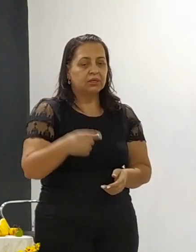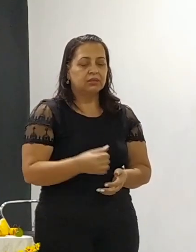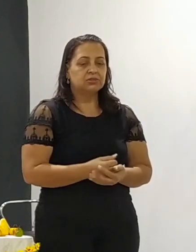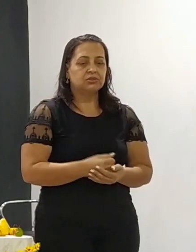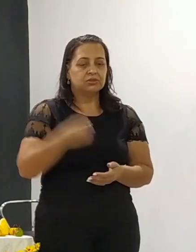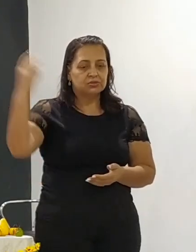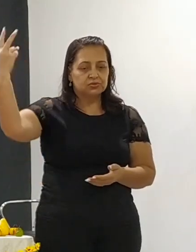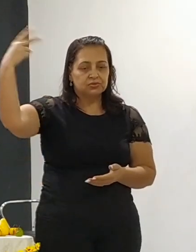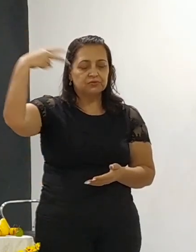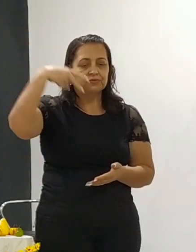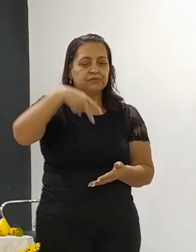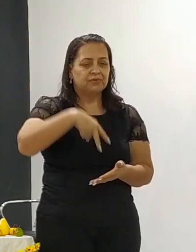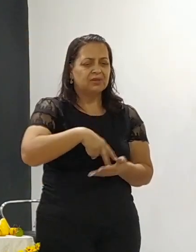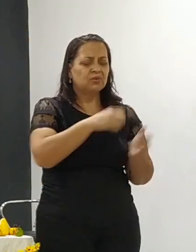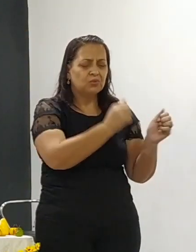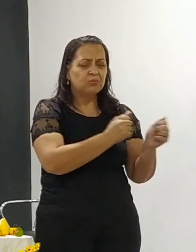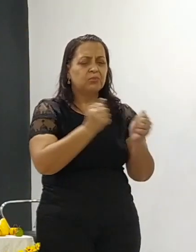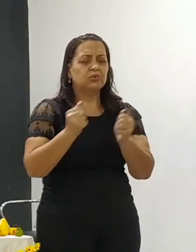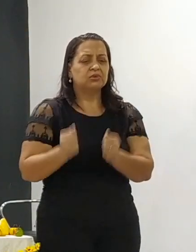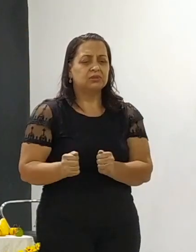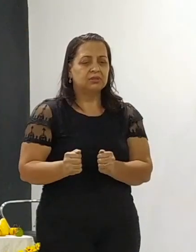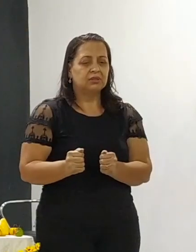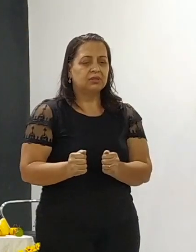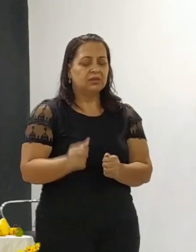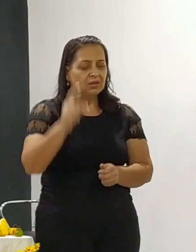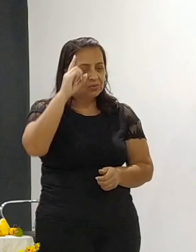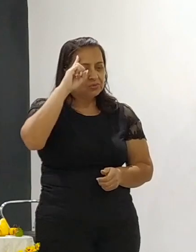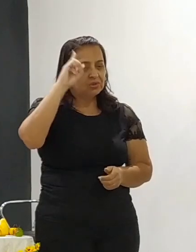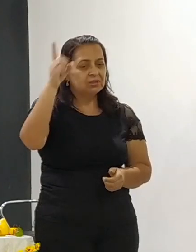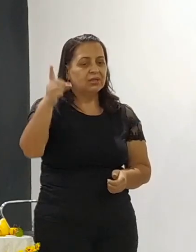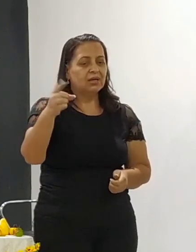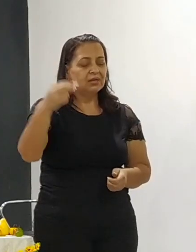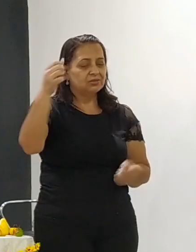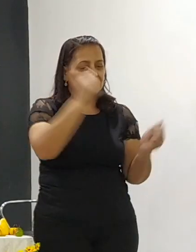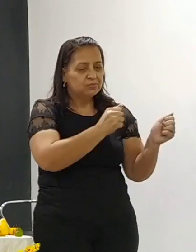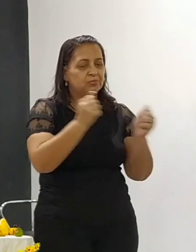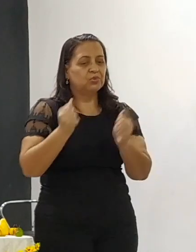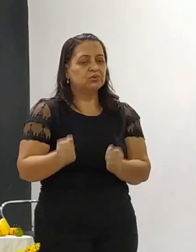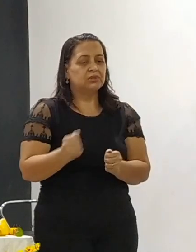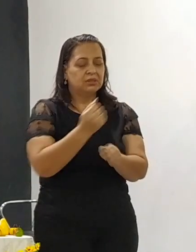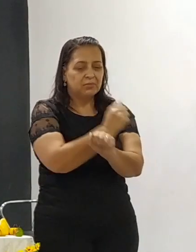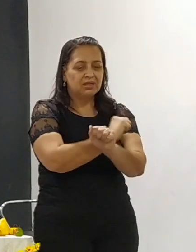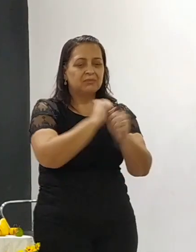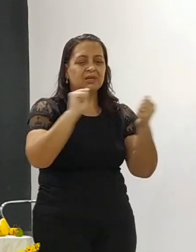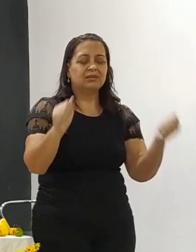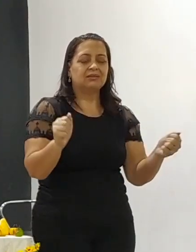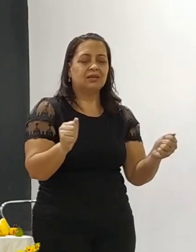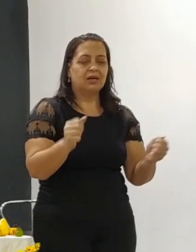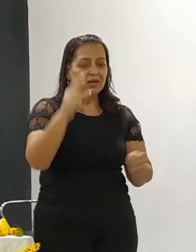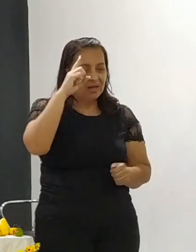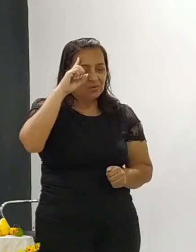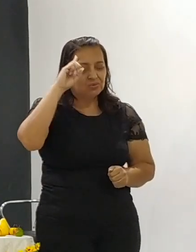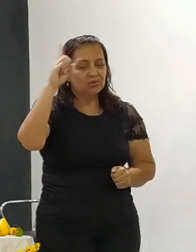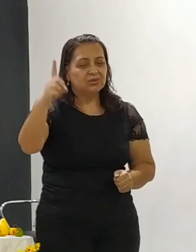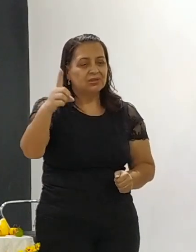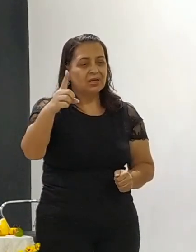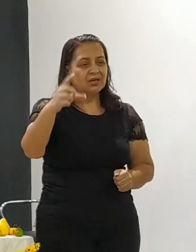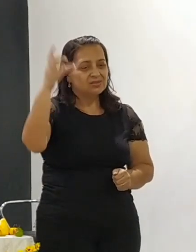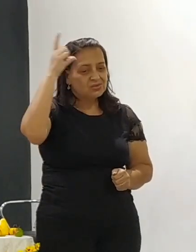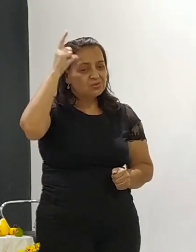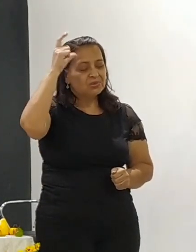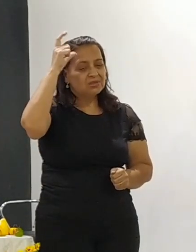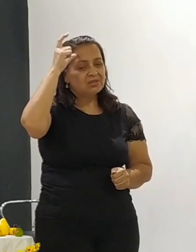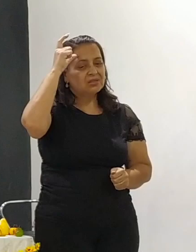para curar. Jesus vem com poder para libertar. Ele vem com autoridade sobre os demônios. Ele vem com autoridade sobre